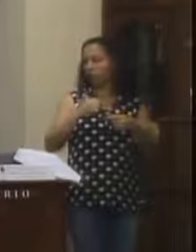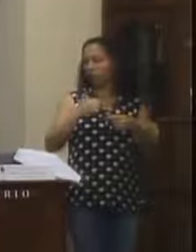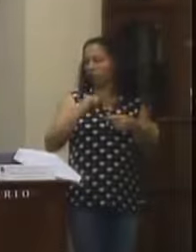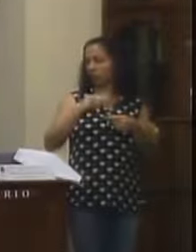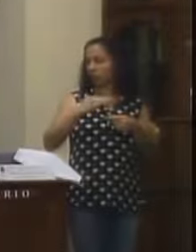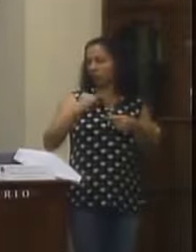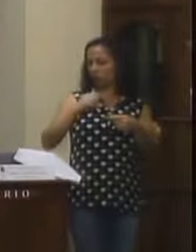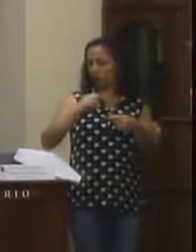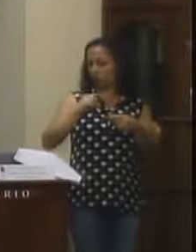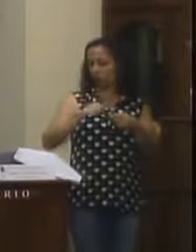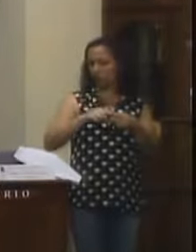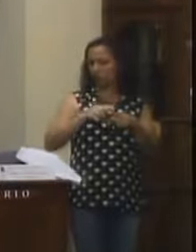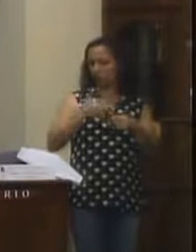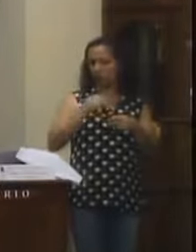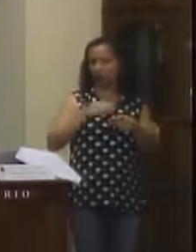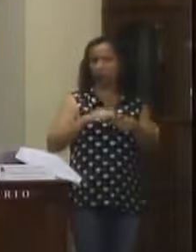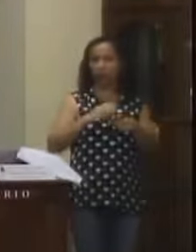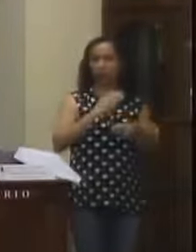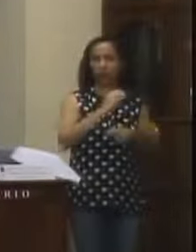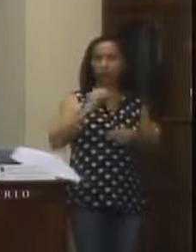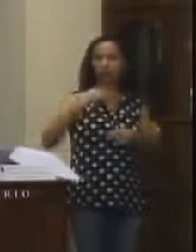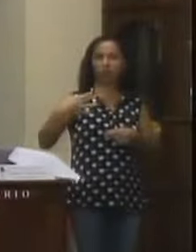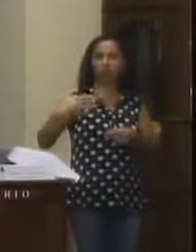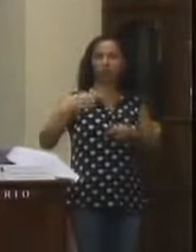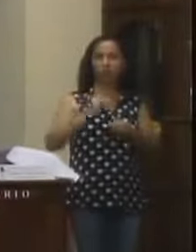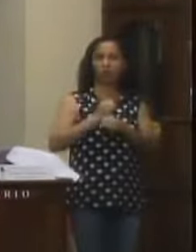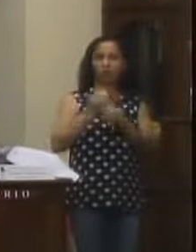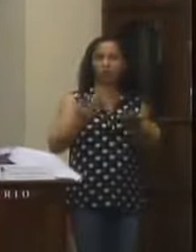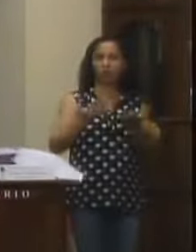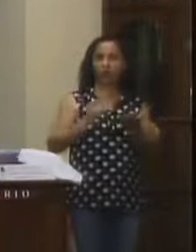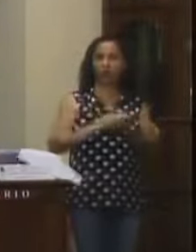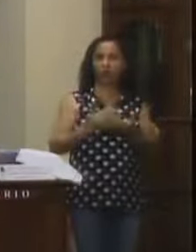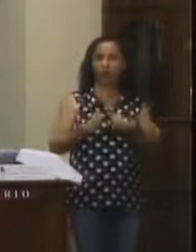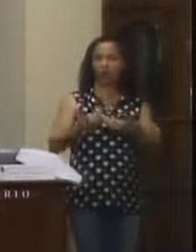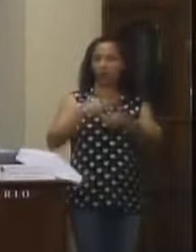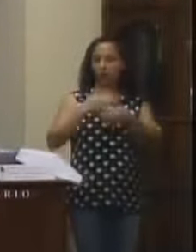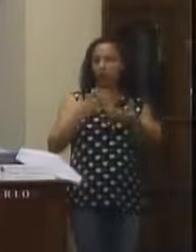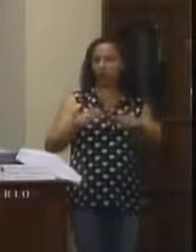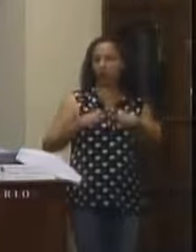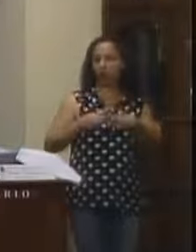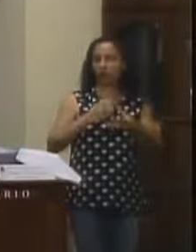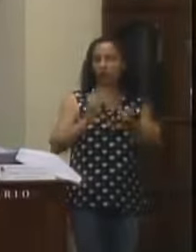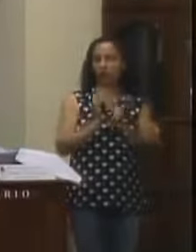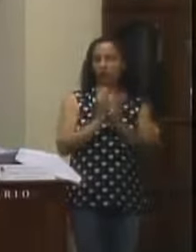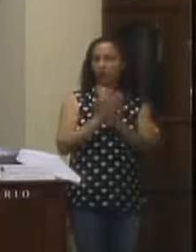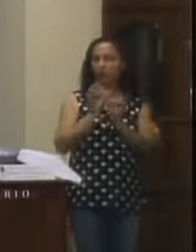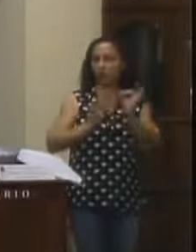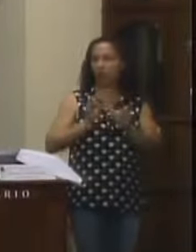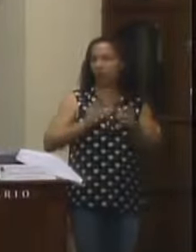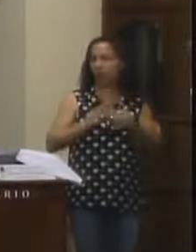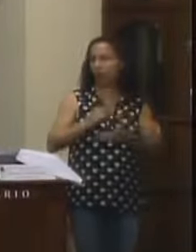analisando o projeto de lei complementar número 004/2018, enviado a esta Comissão Permanente de Justiça e Redação, a presente